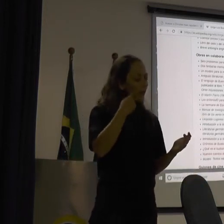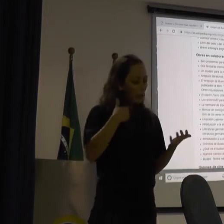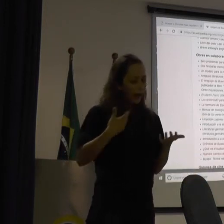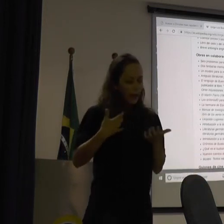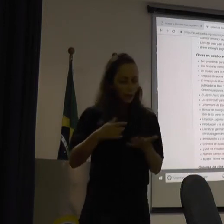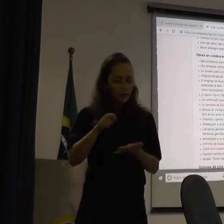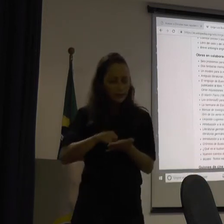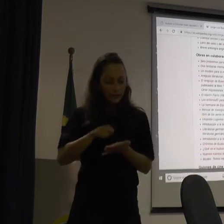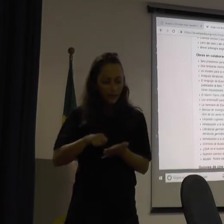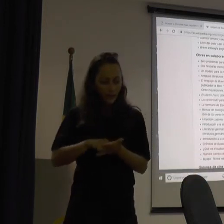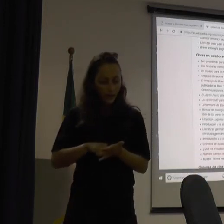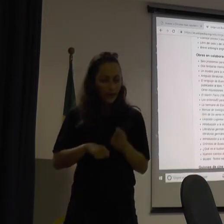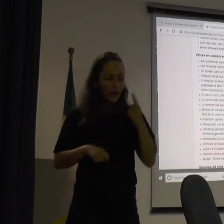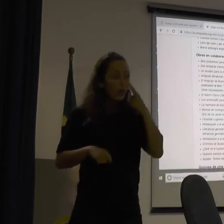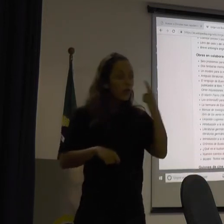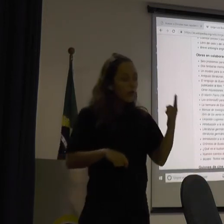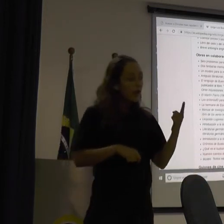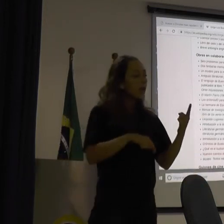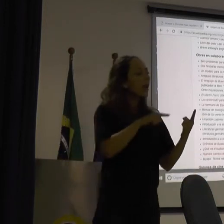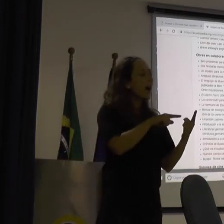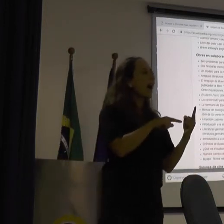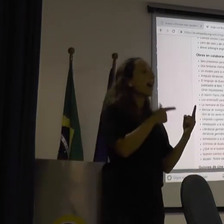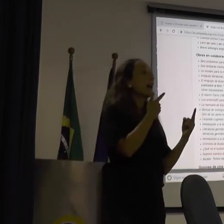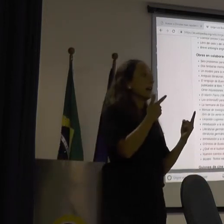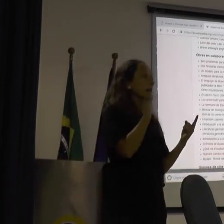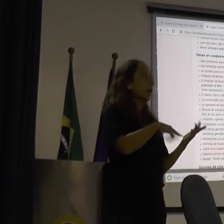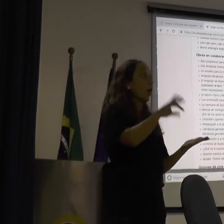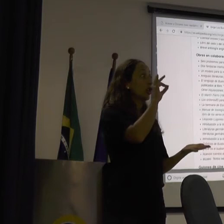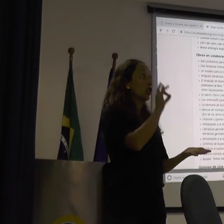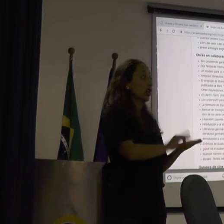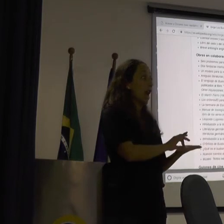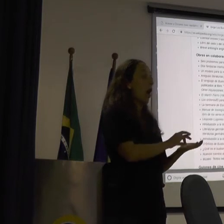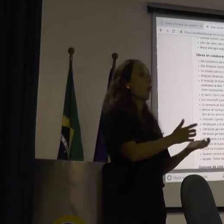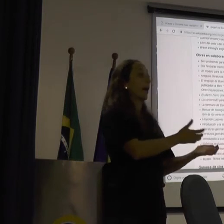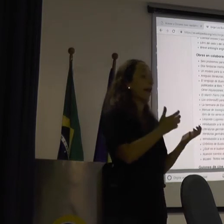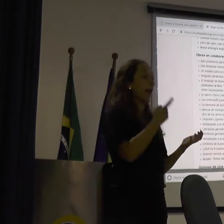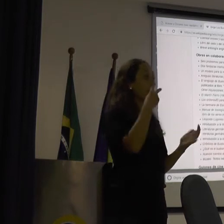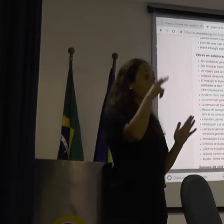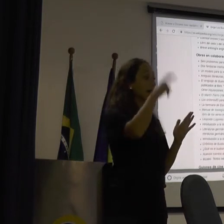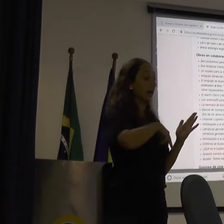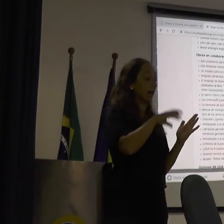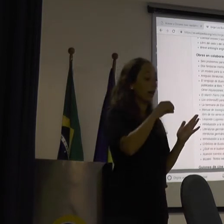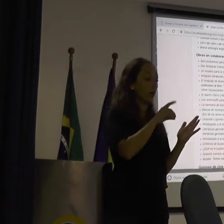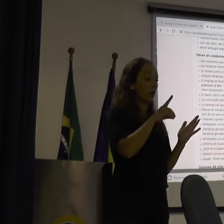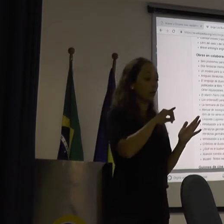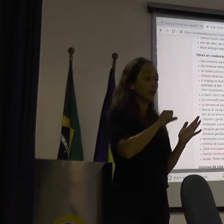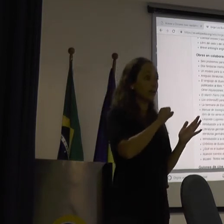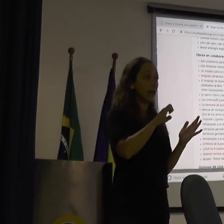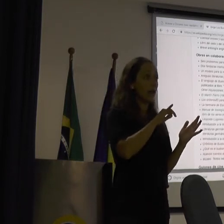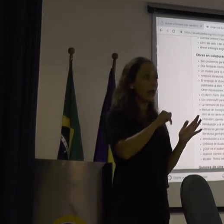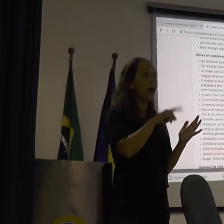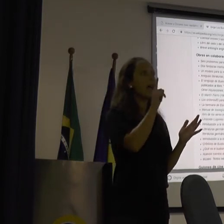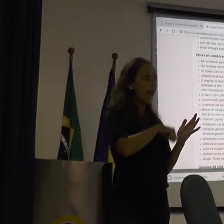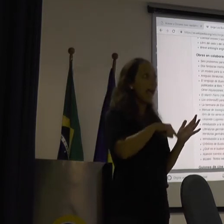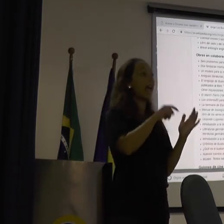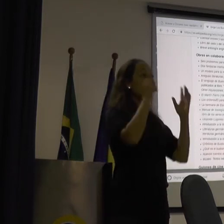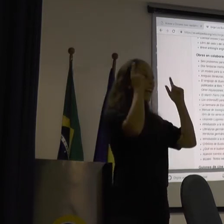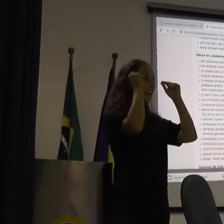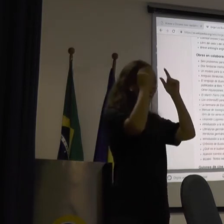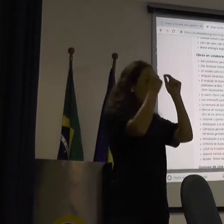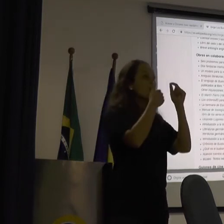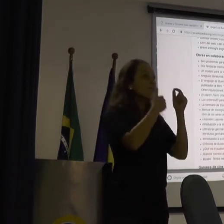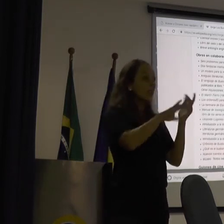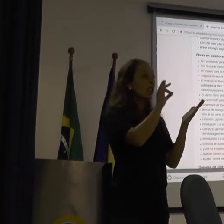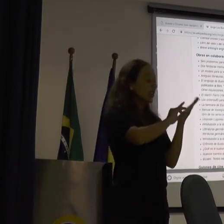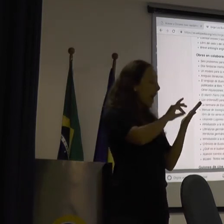do que eu ler em grego, porque em grego eu vou ficar muito preso, eu vou ficar com aquela reverência, e com a tradução não, eu vou falar, esse cara errou aqui, esse